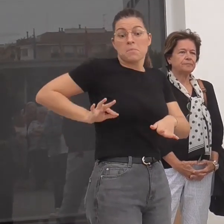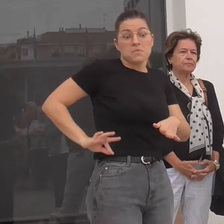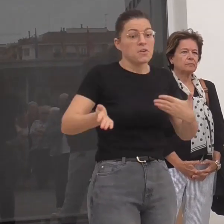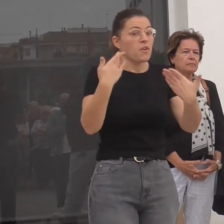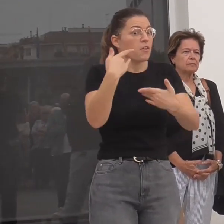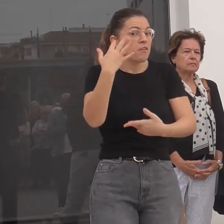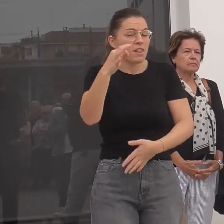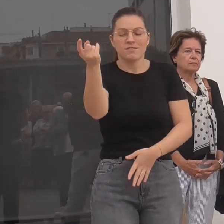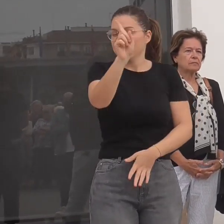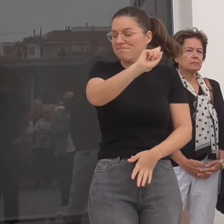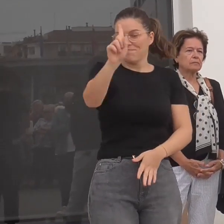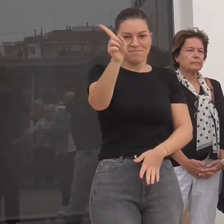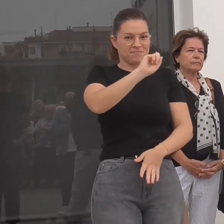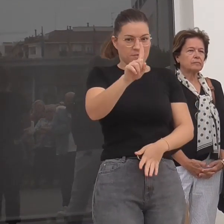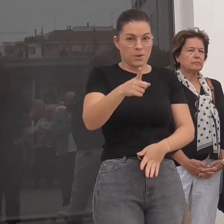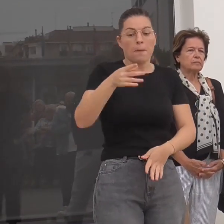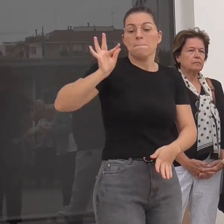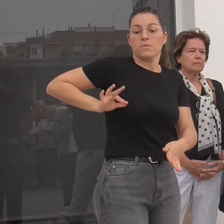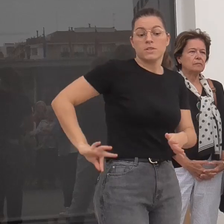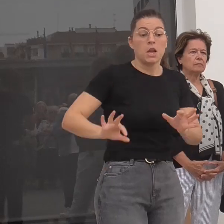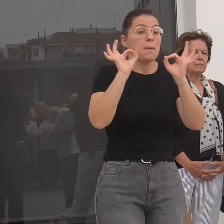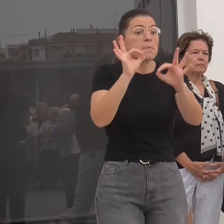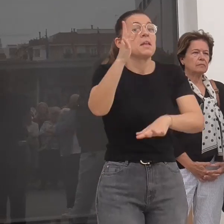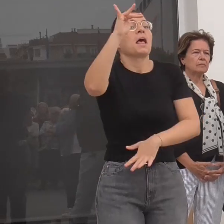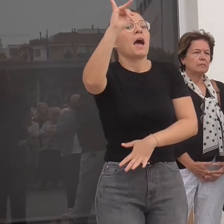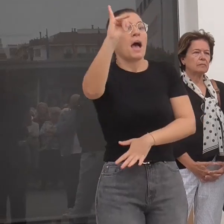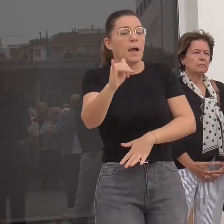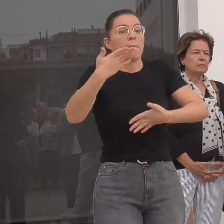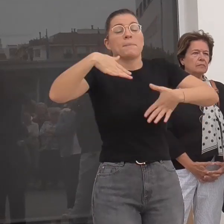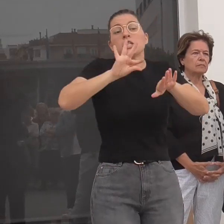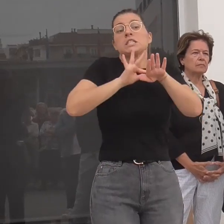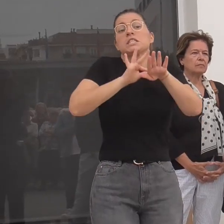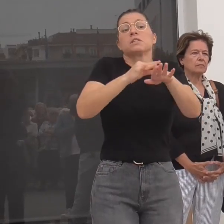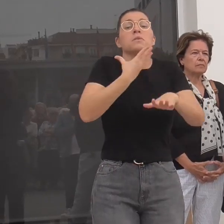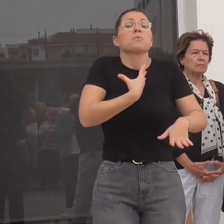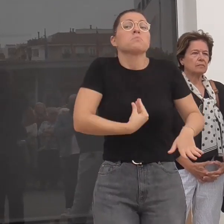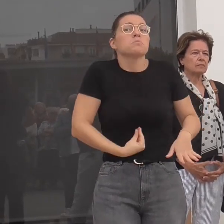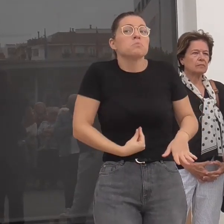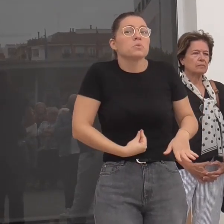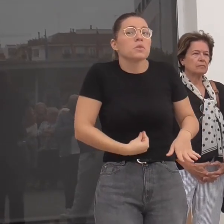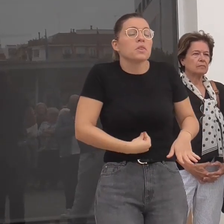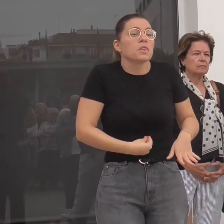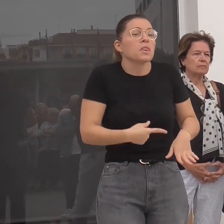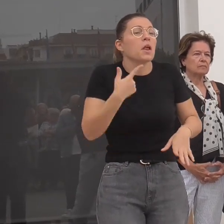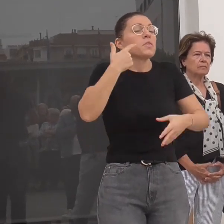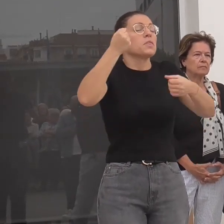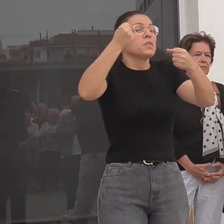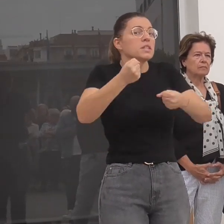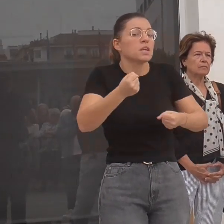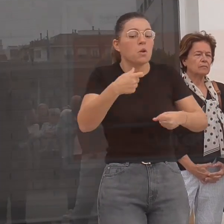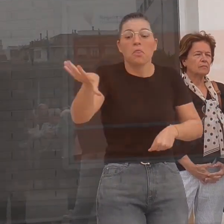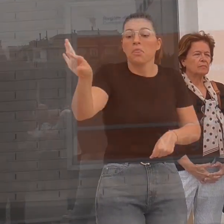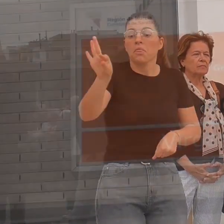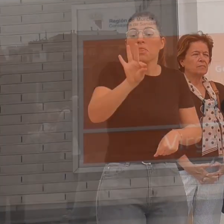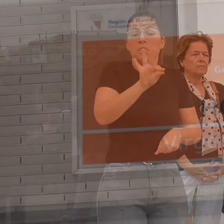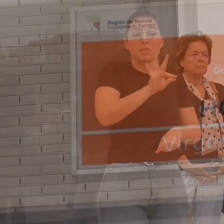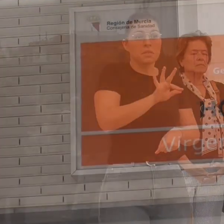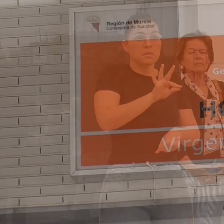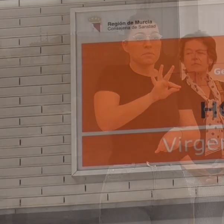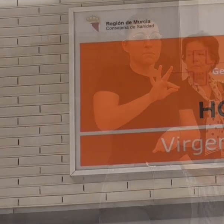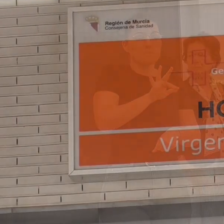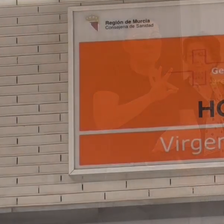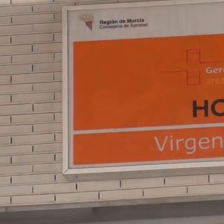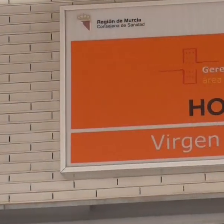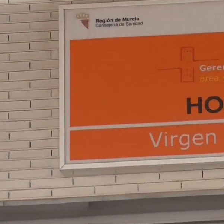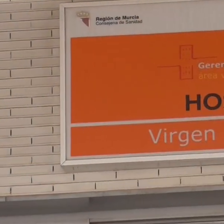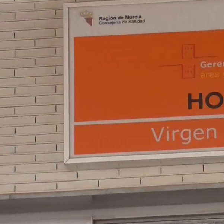sí que los hay y sí que hay especialistas. Lo que pasa es que el Servicio Murciano de Salud decidió que